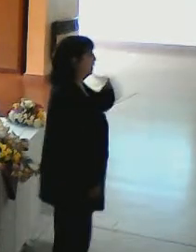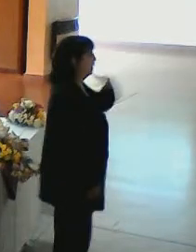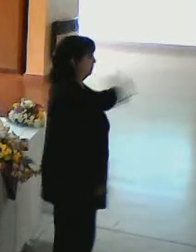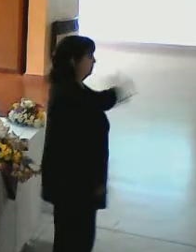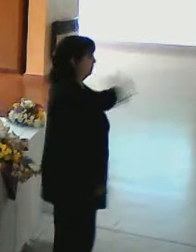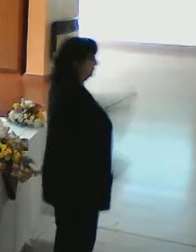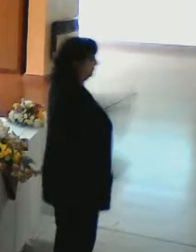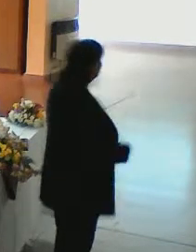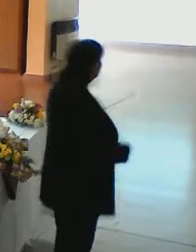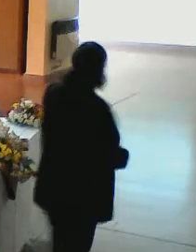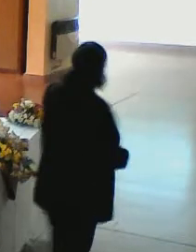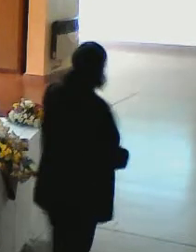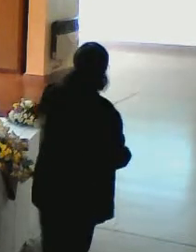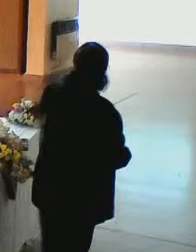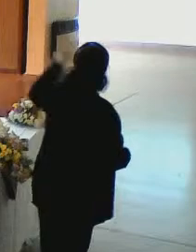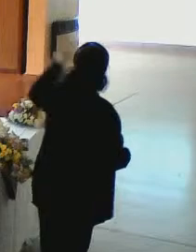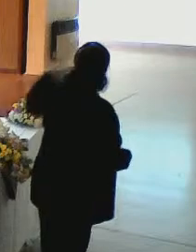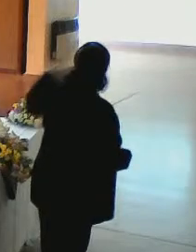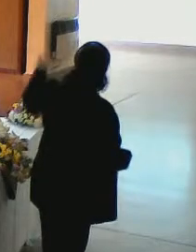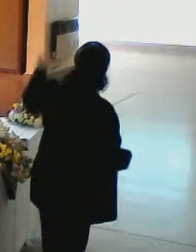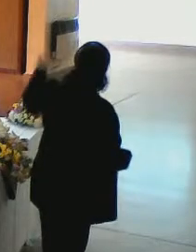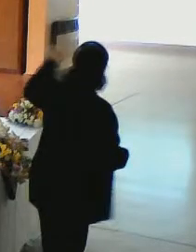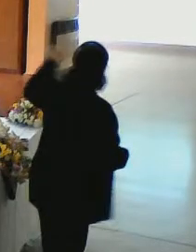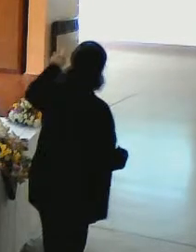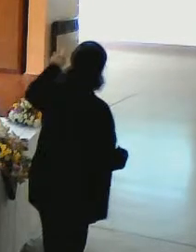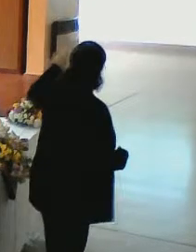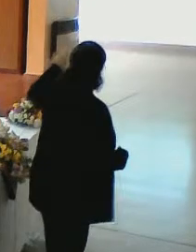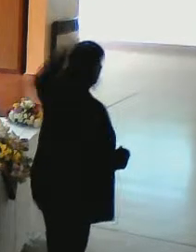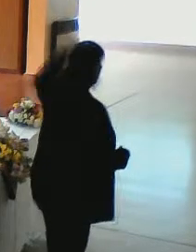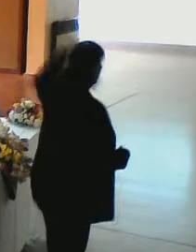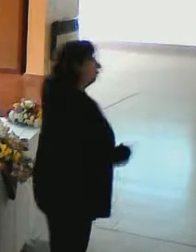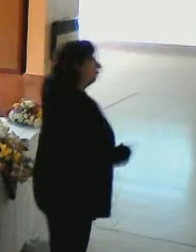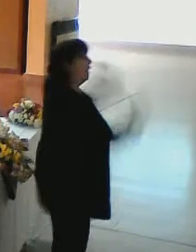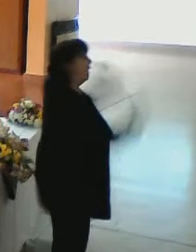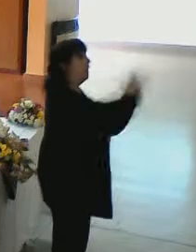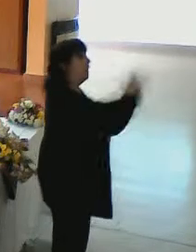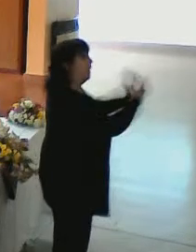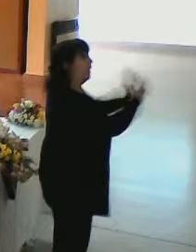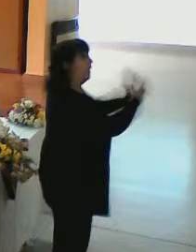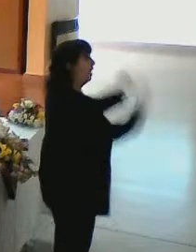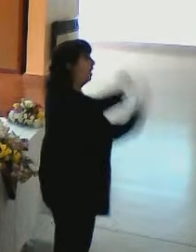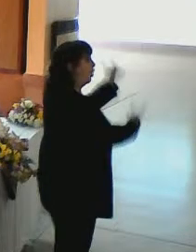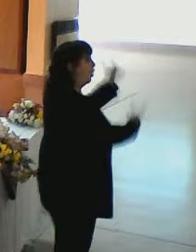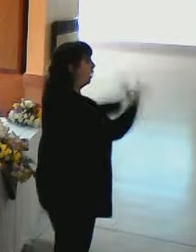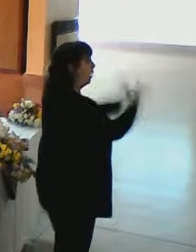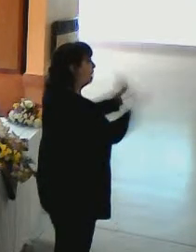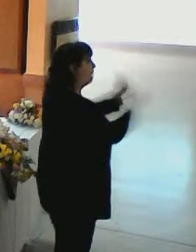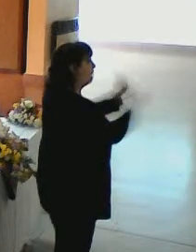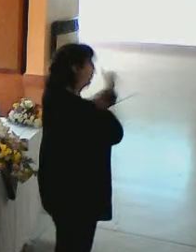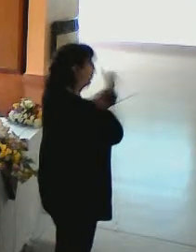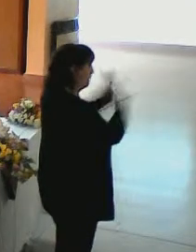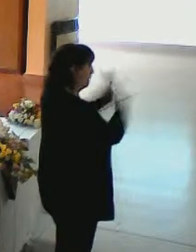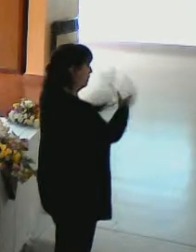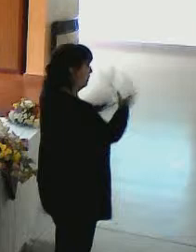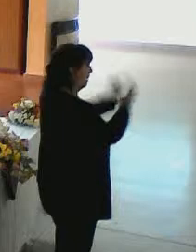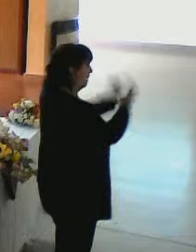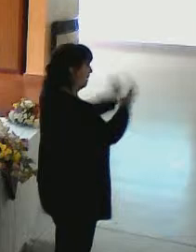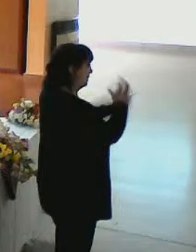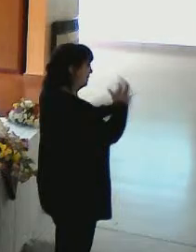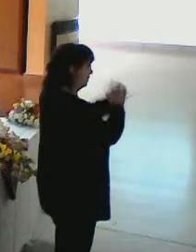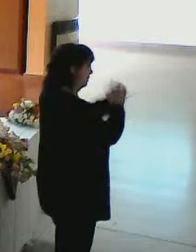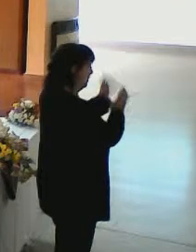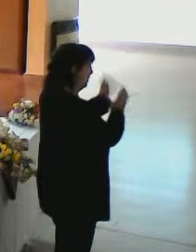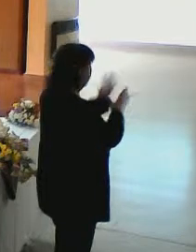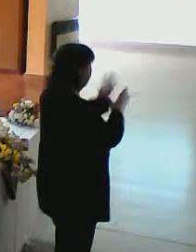¿Cuáles son los errores frecuentes en el diagnóstico del desarrollo? Considerar que los niños con retraso madurativo tienen rasgos